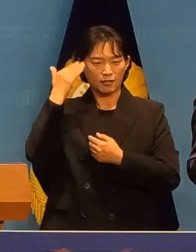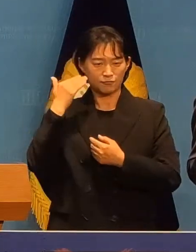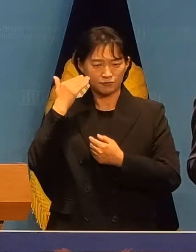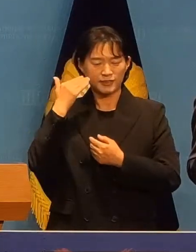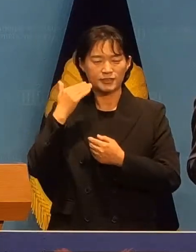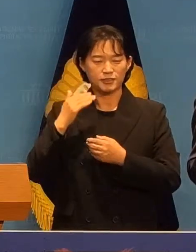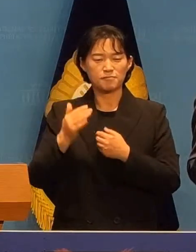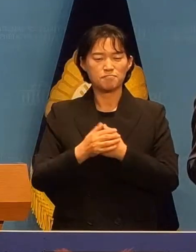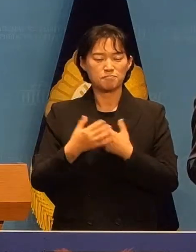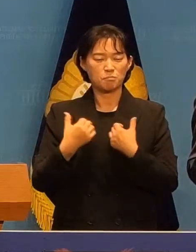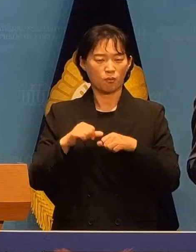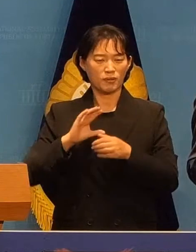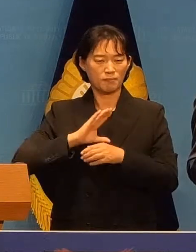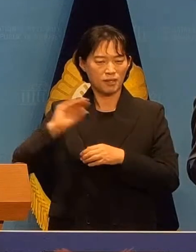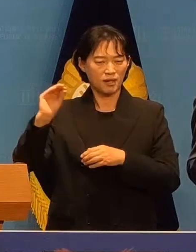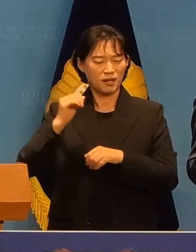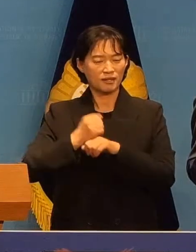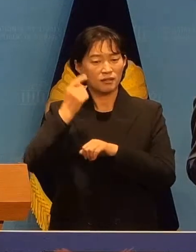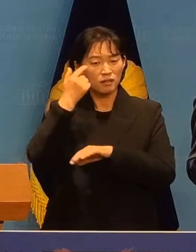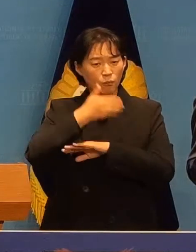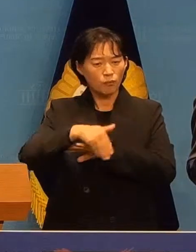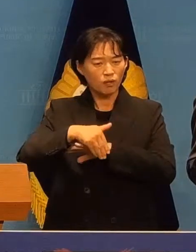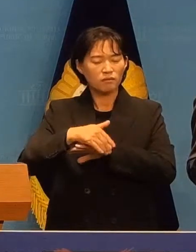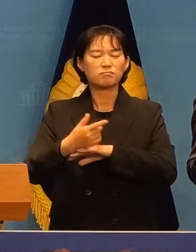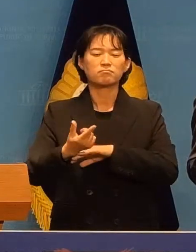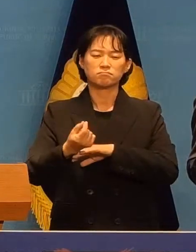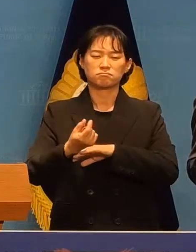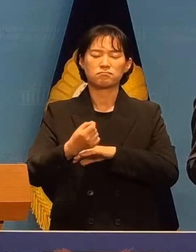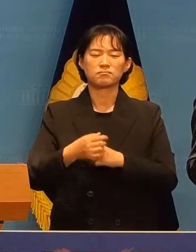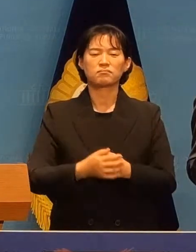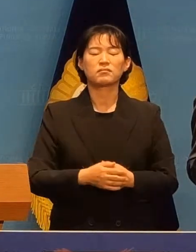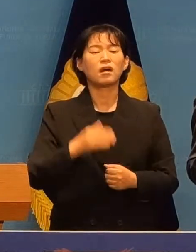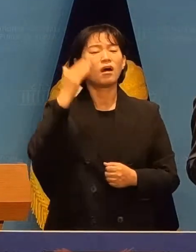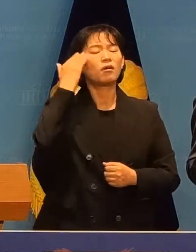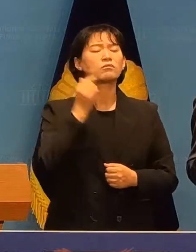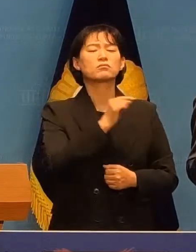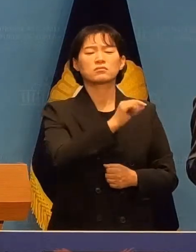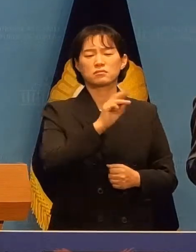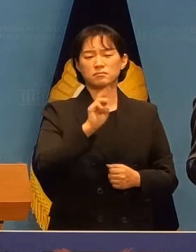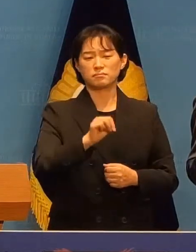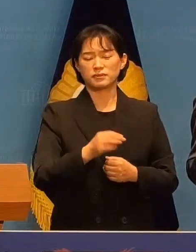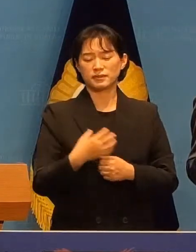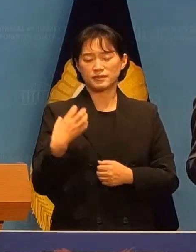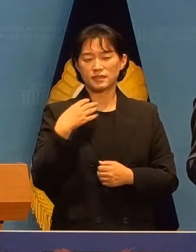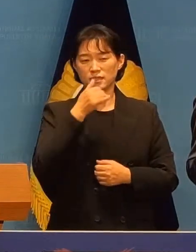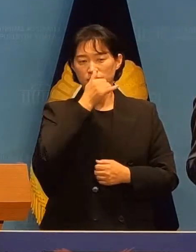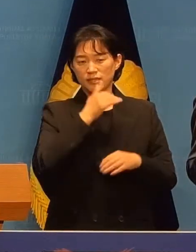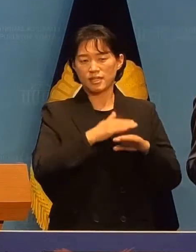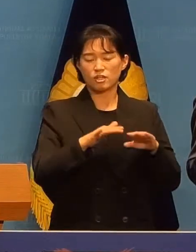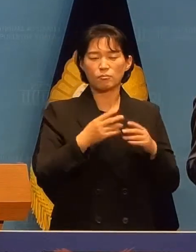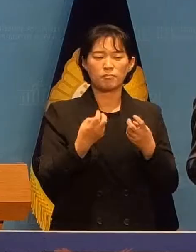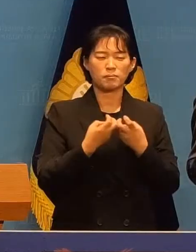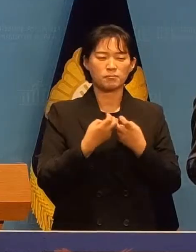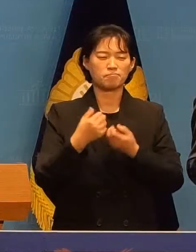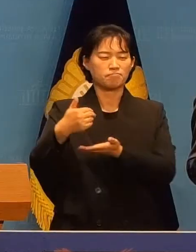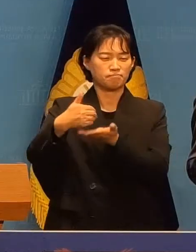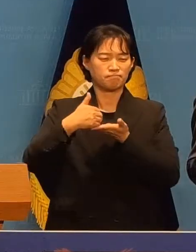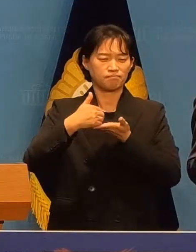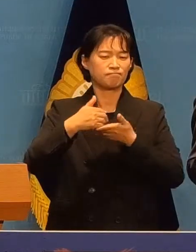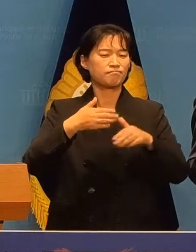둔 포석이었다고 사료됩니다. 한국GM은 책임있는 해결책을 제시해야